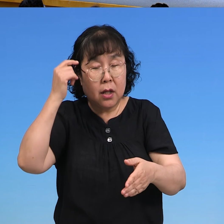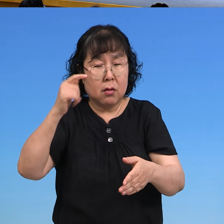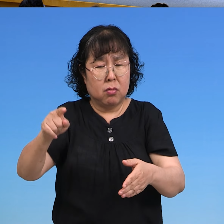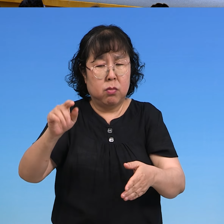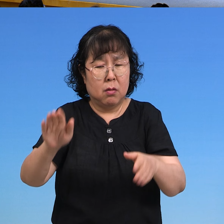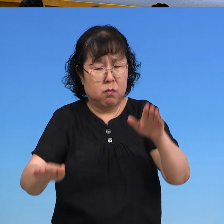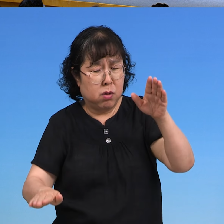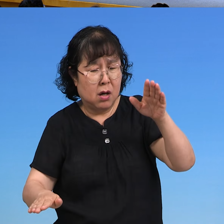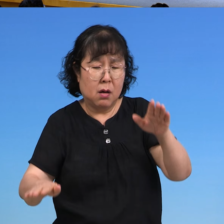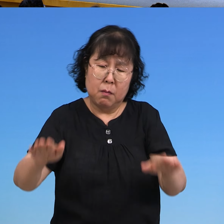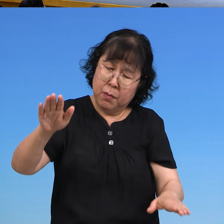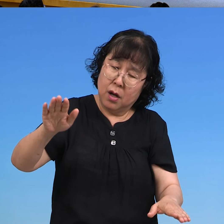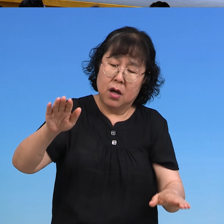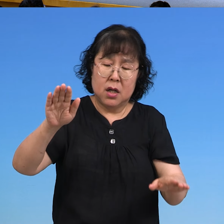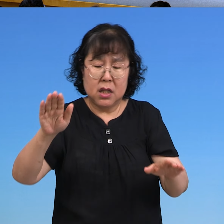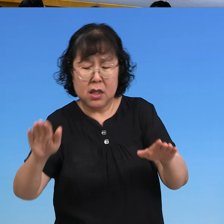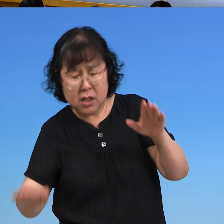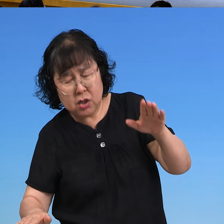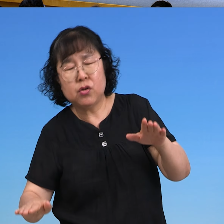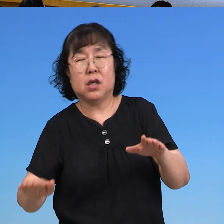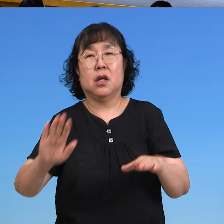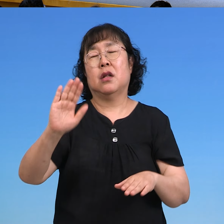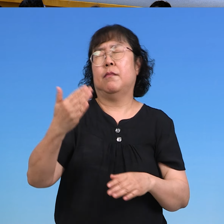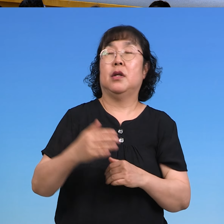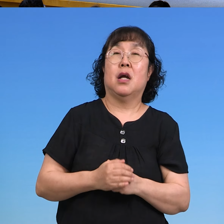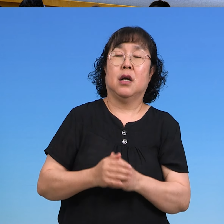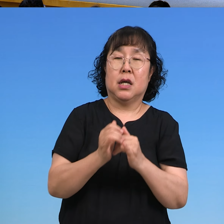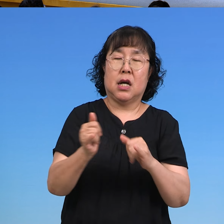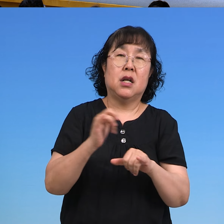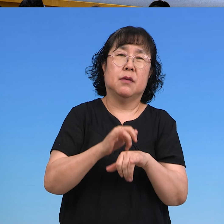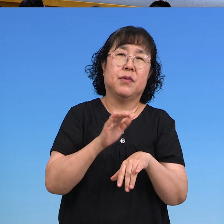난 분명히 똑바로 가는데 인간은 치우쳐요.